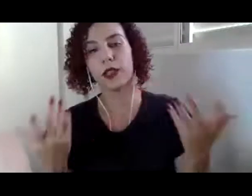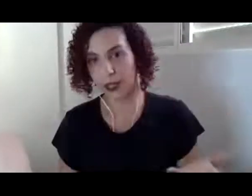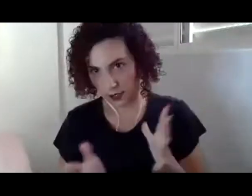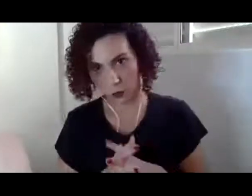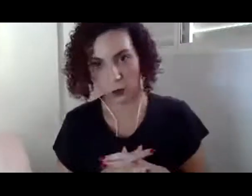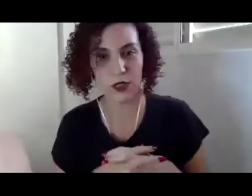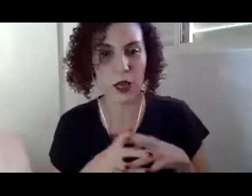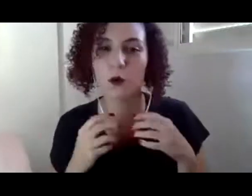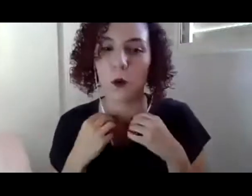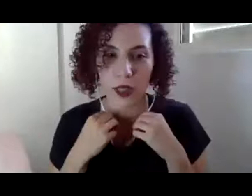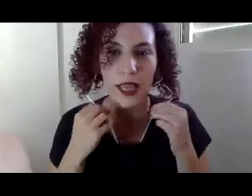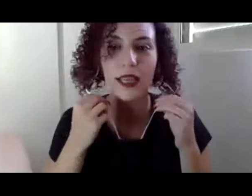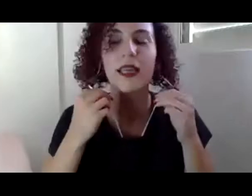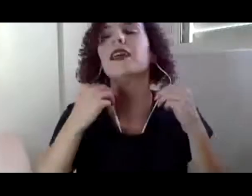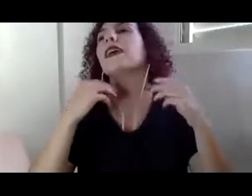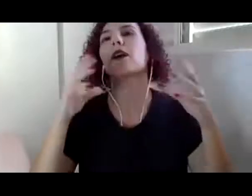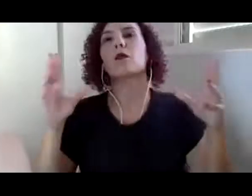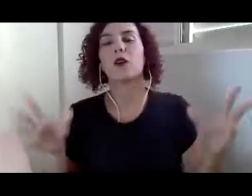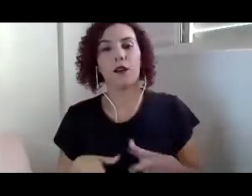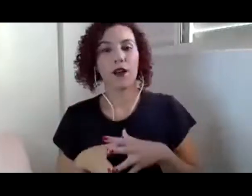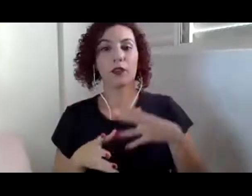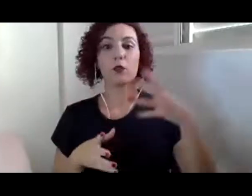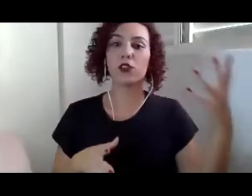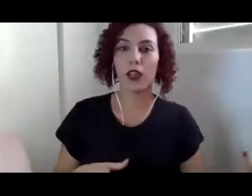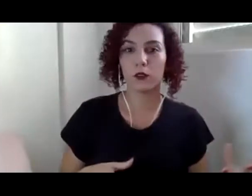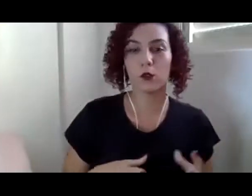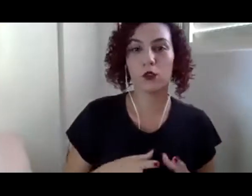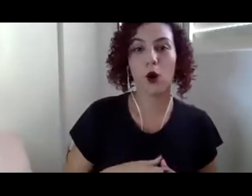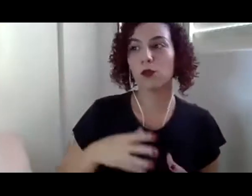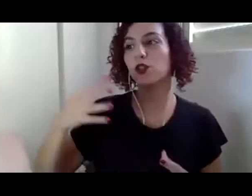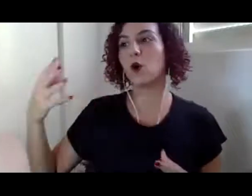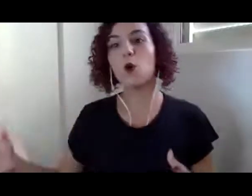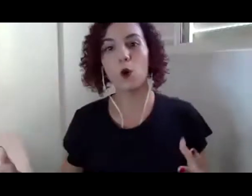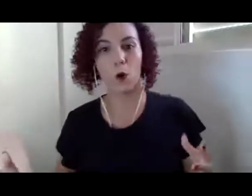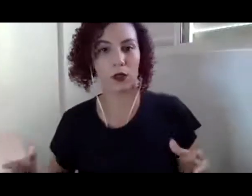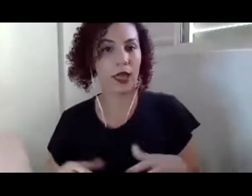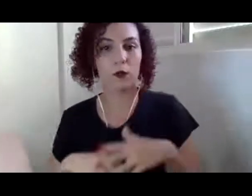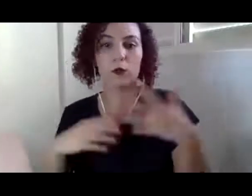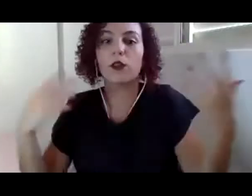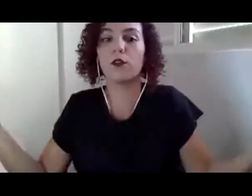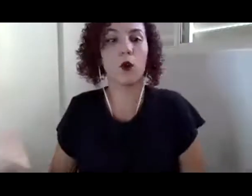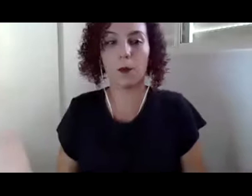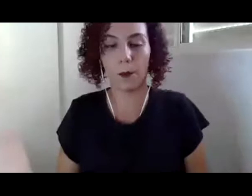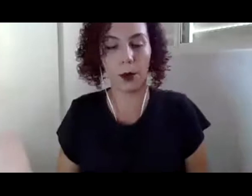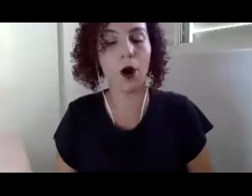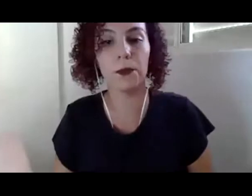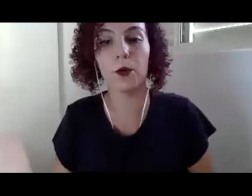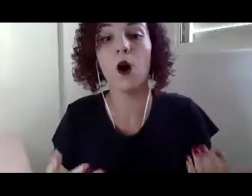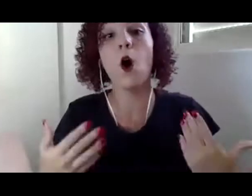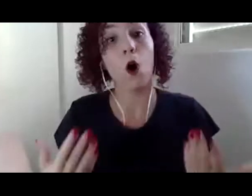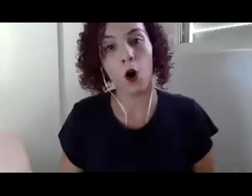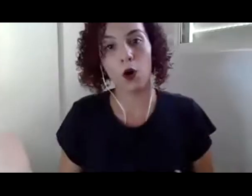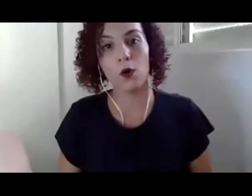fosse a soletração do Luciano Huck, né? Então, eu estou lá falando títulos, nomes de ruas, né? Tudo que for nome